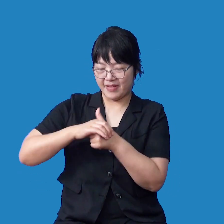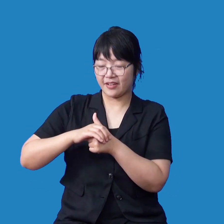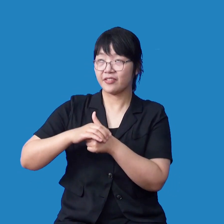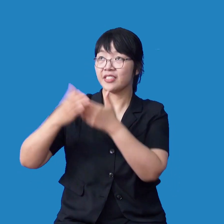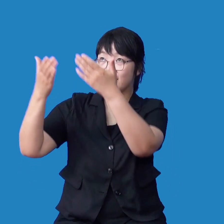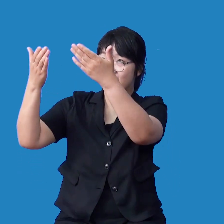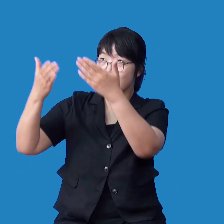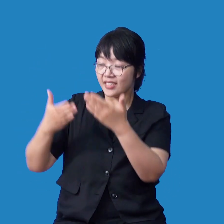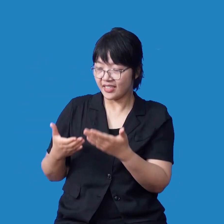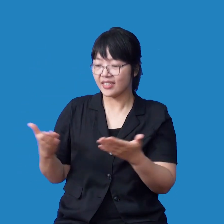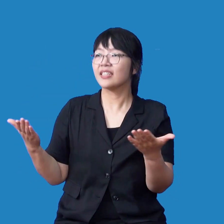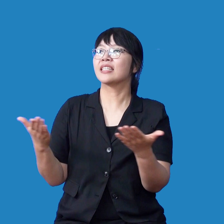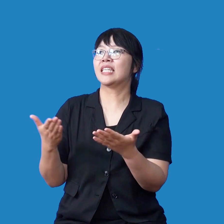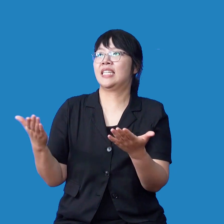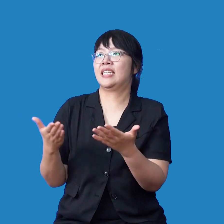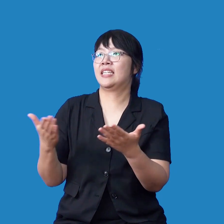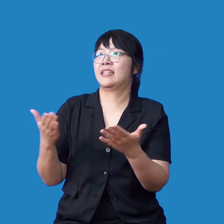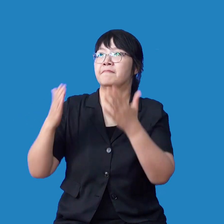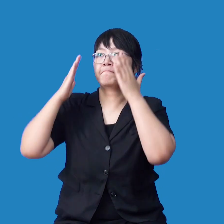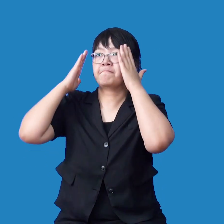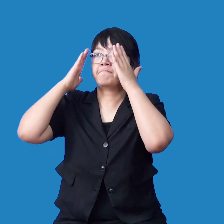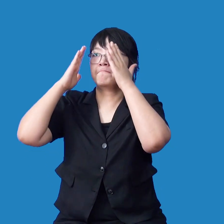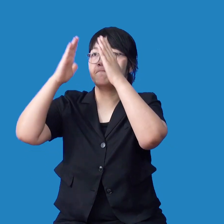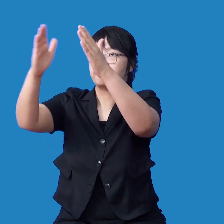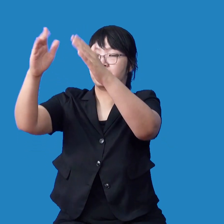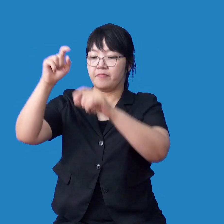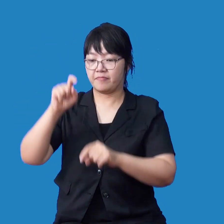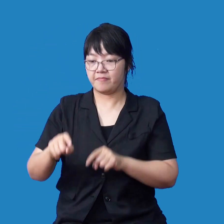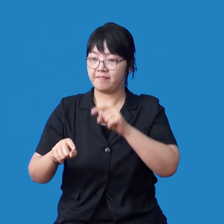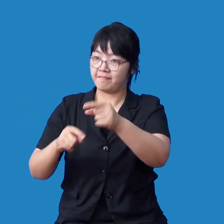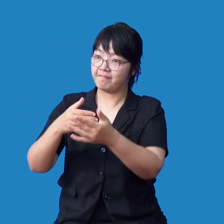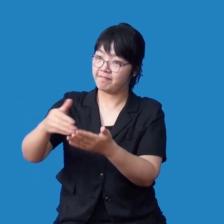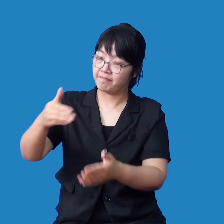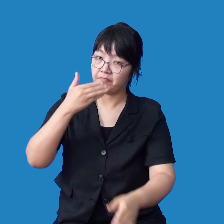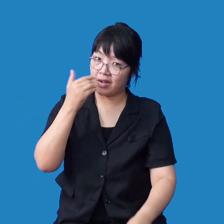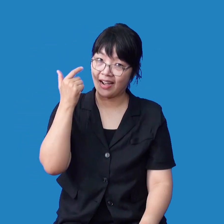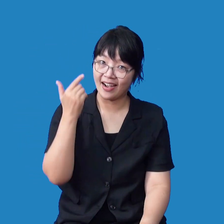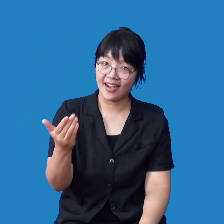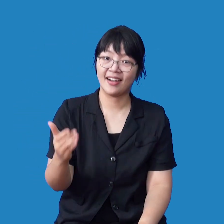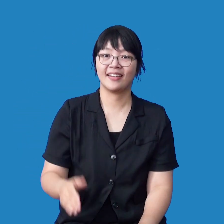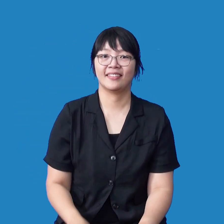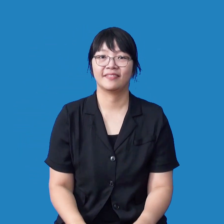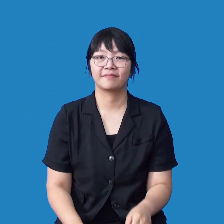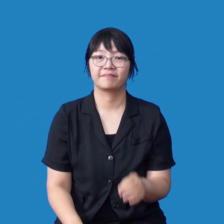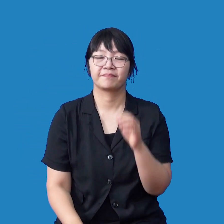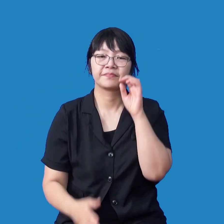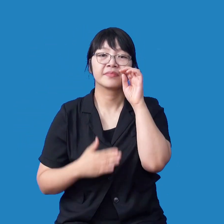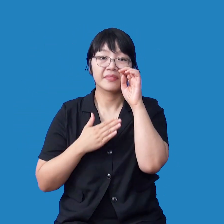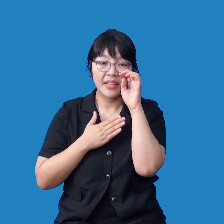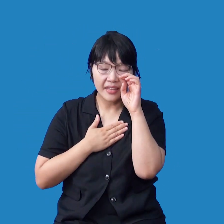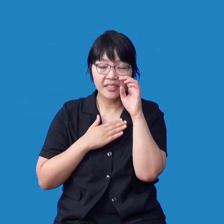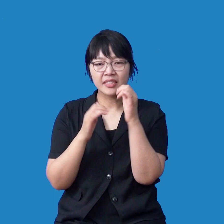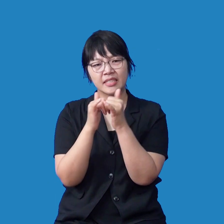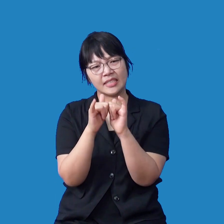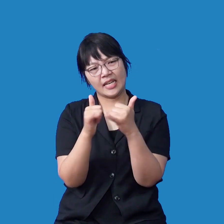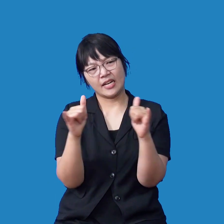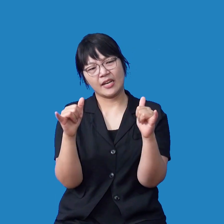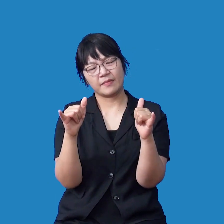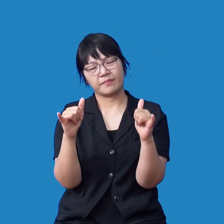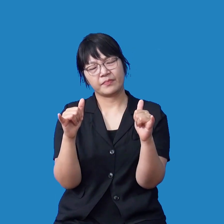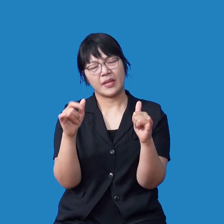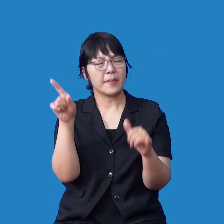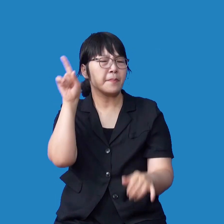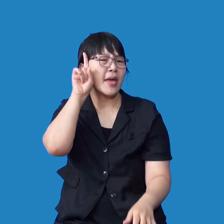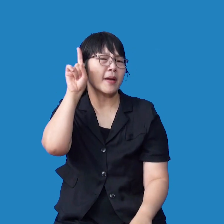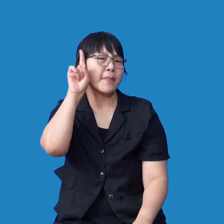목표를 향해 나아갈 수가 있을까요? 저는 누구라도 인생의 목표를 나는